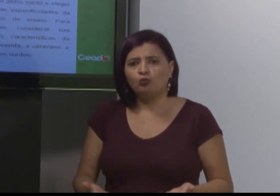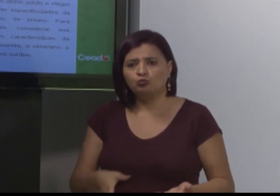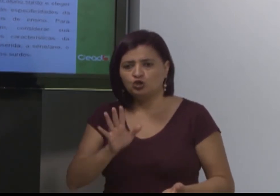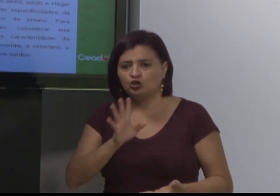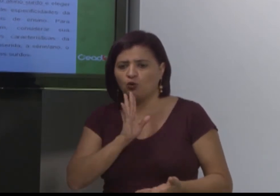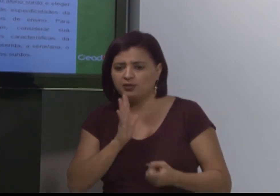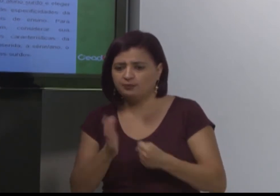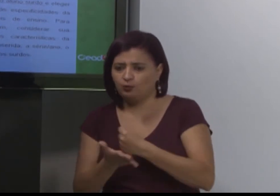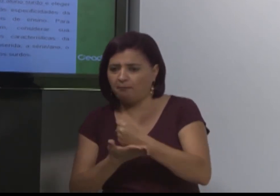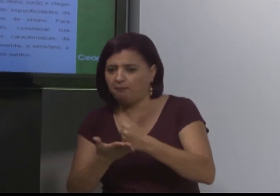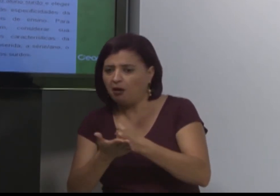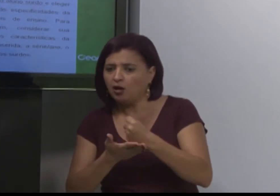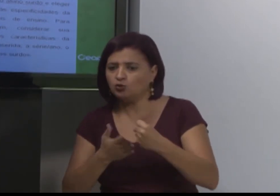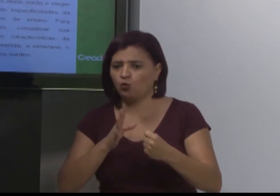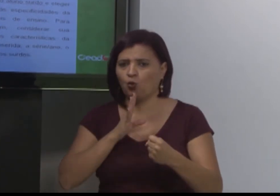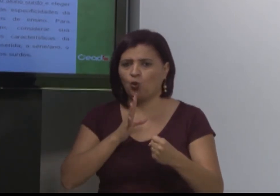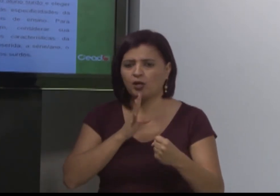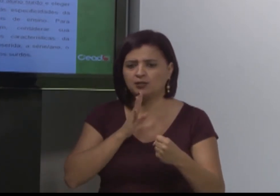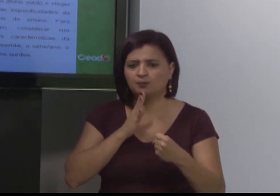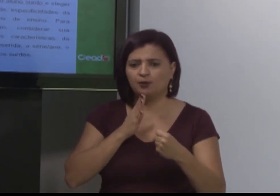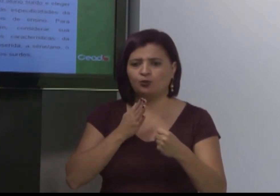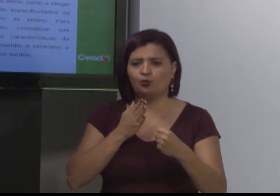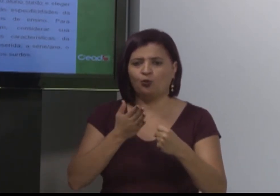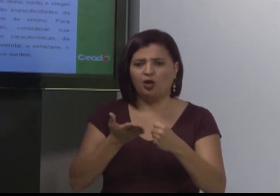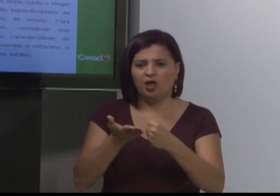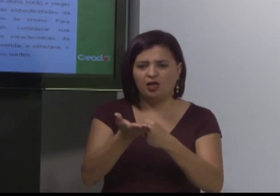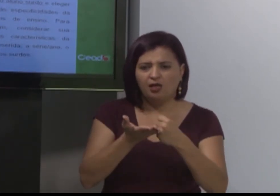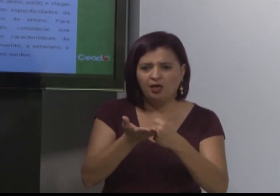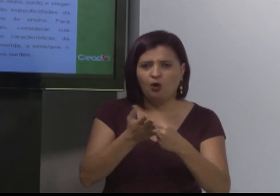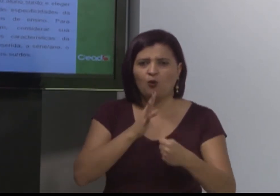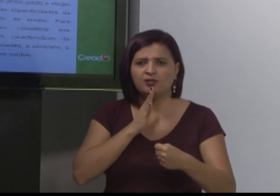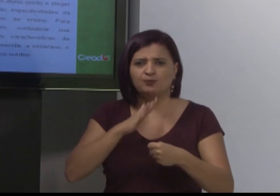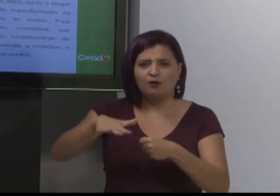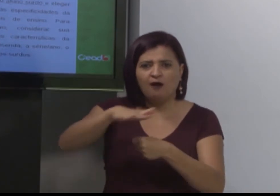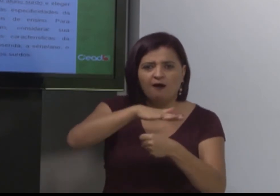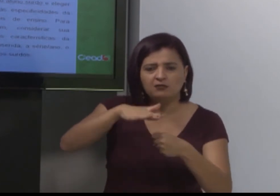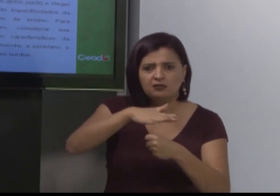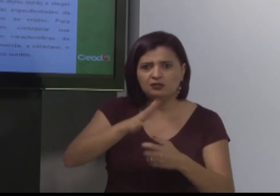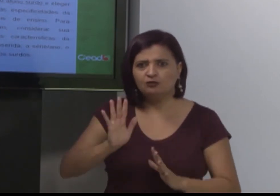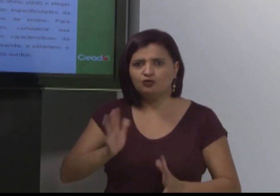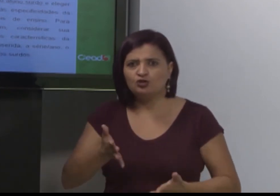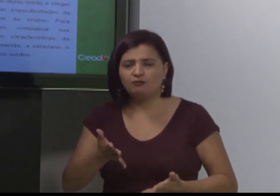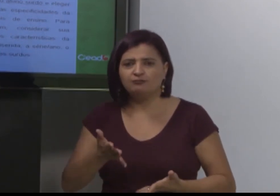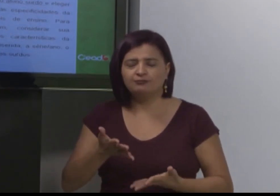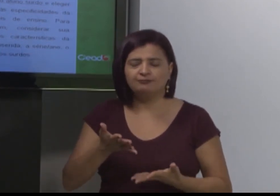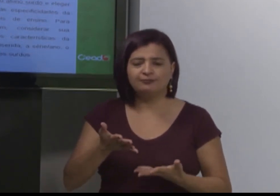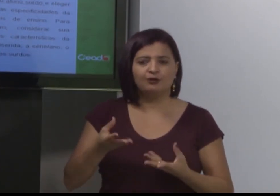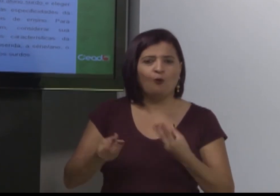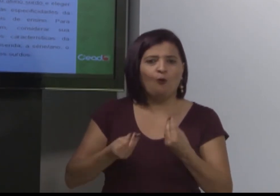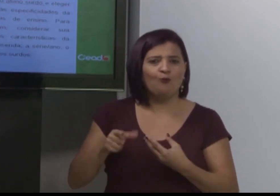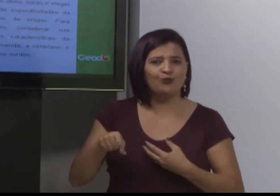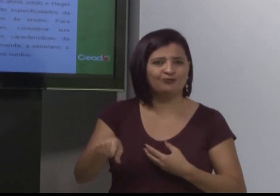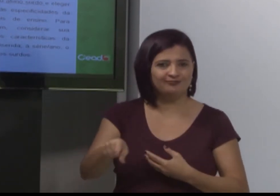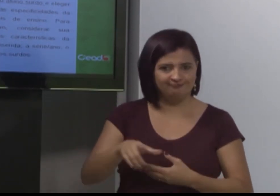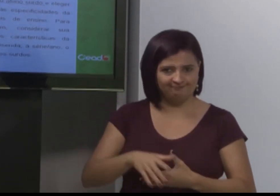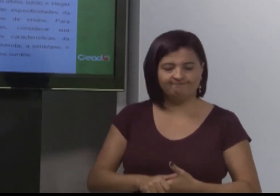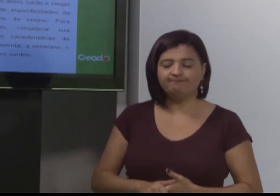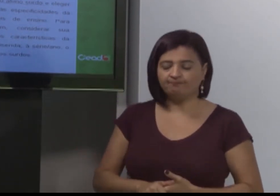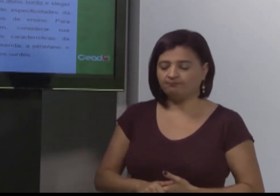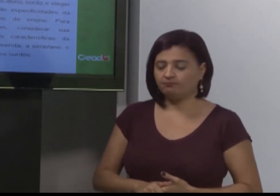de sinais, se ele tem um conhecimento básico, intermediário, avançado. Qual é o nível desse